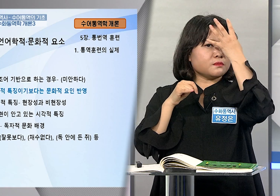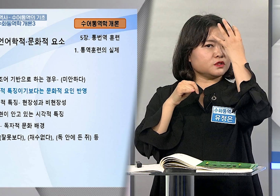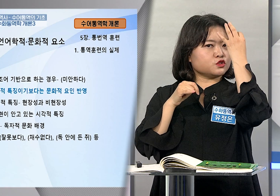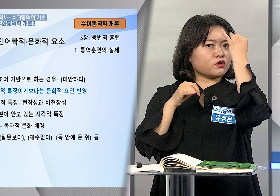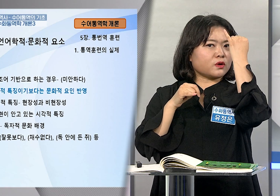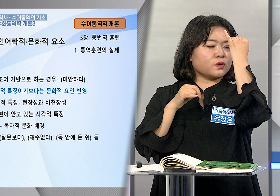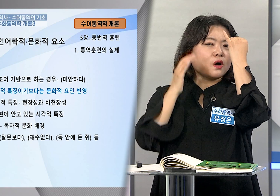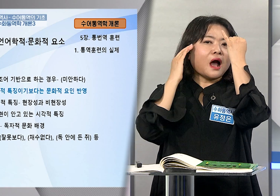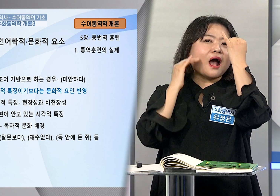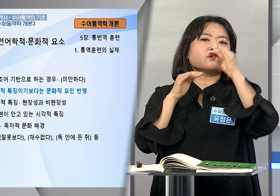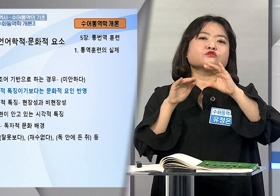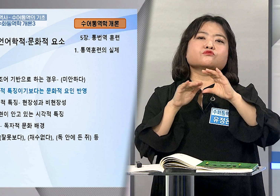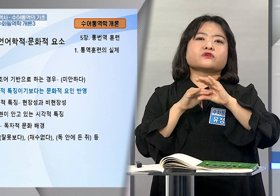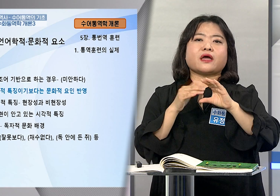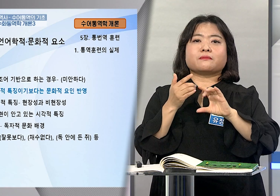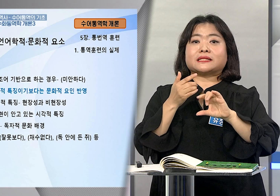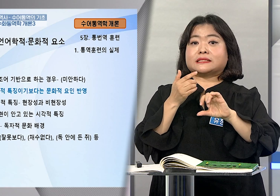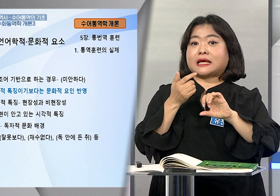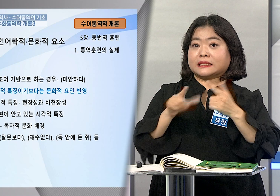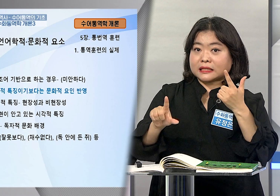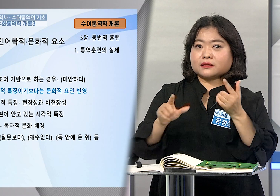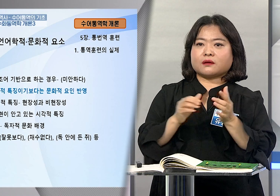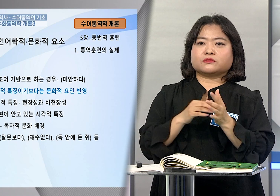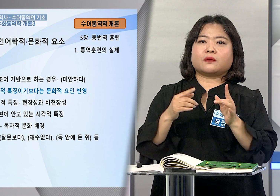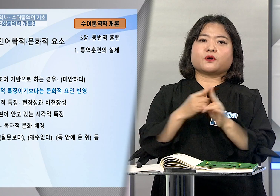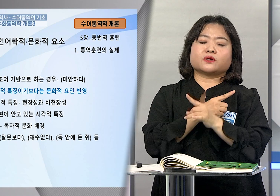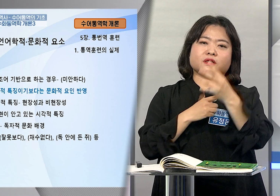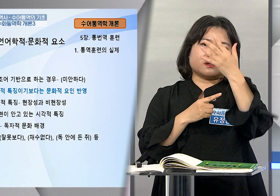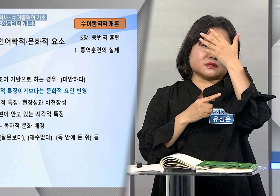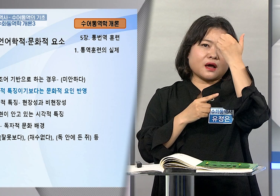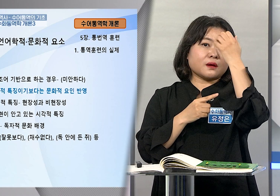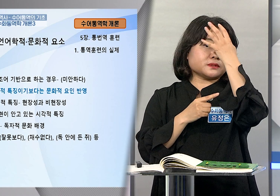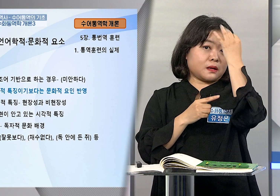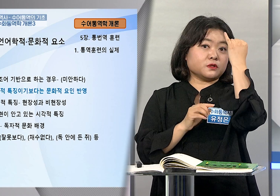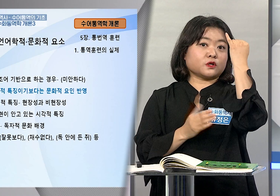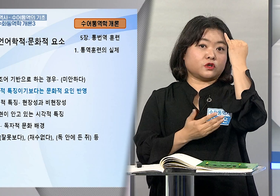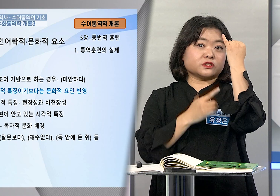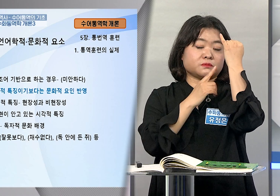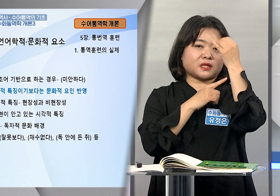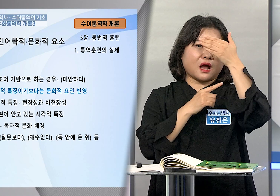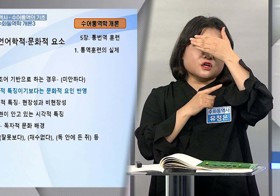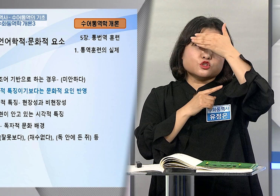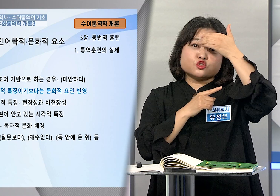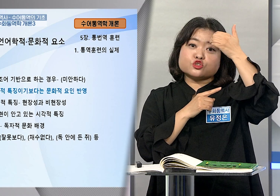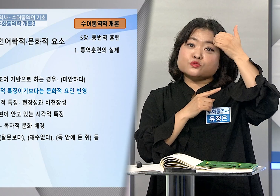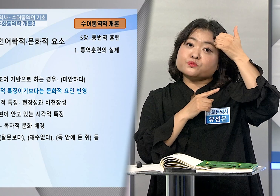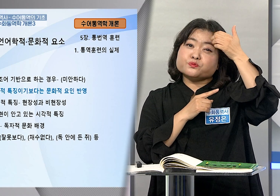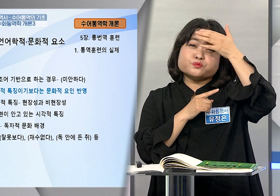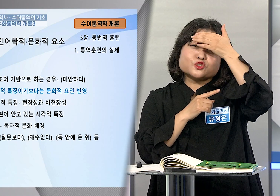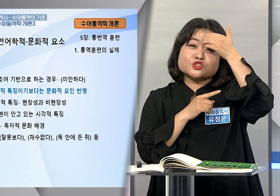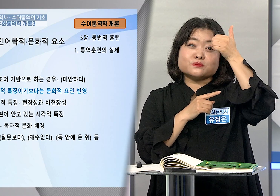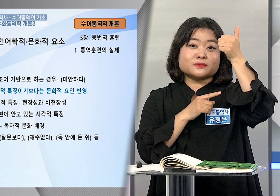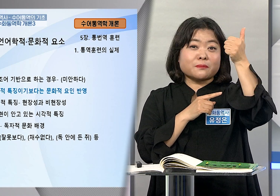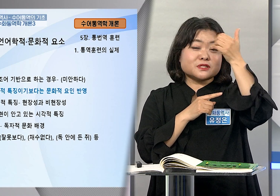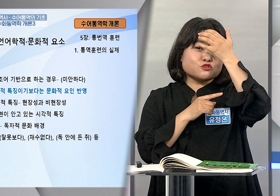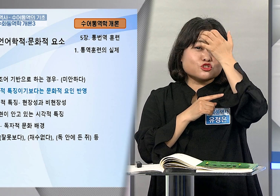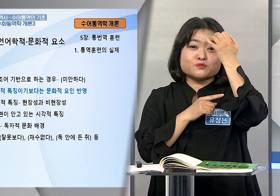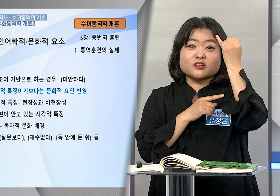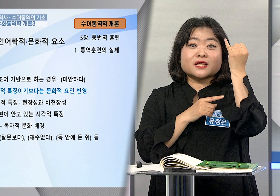할머니 수화로 한국 문화에 맞지 않기 때문에 변화되어서 할아버지, 할머니가 되었습니다. 주름 남자, 주름